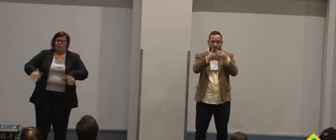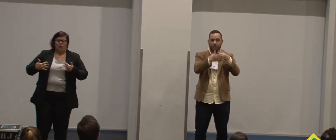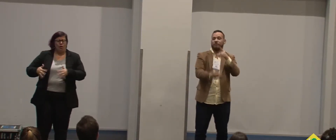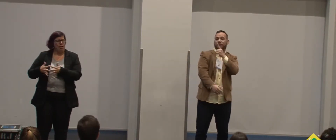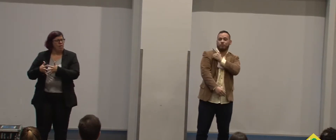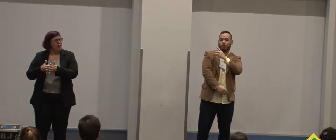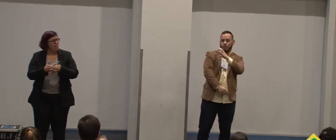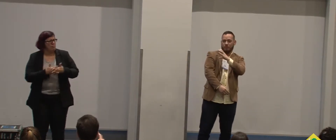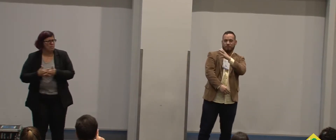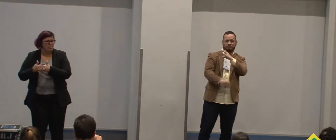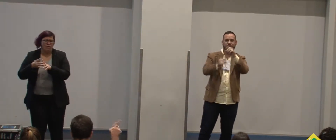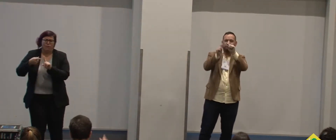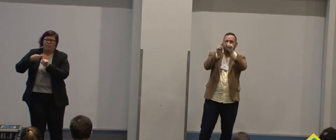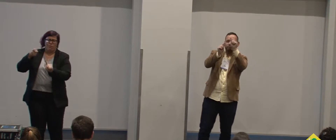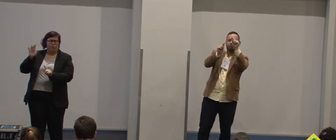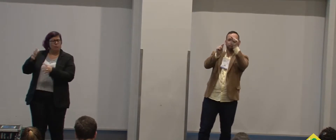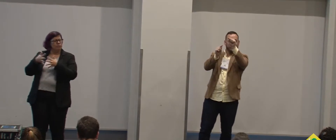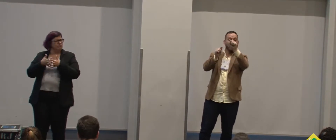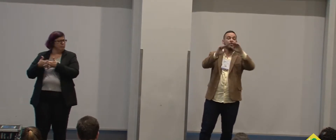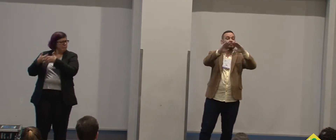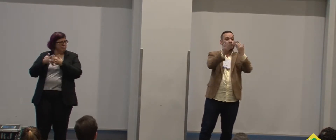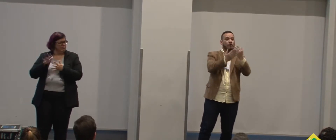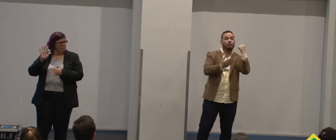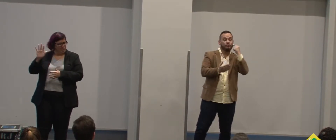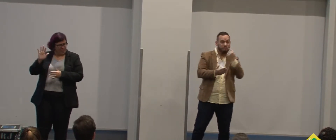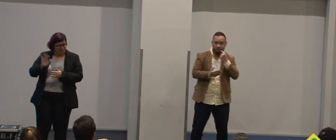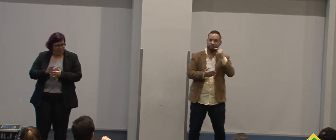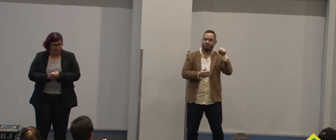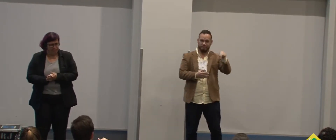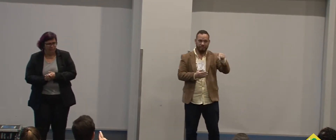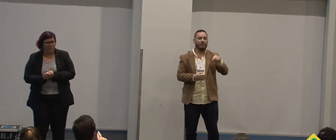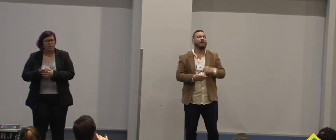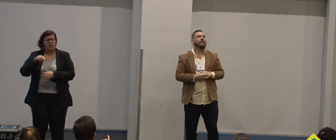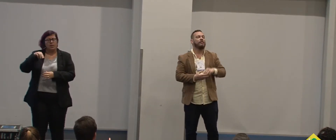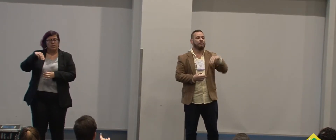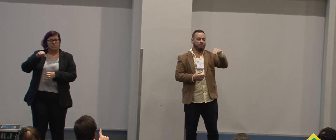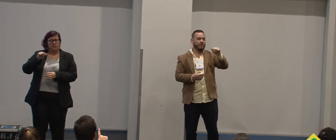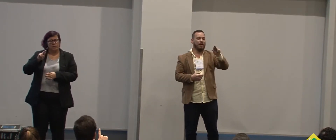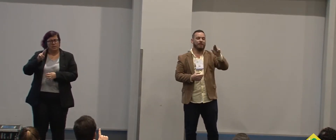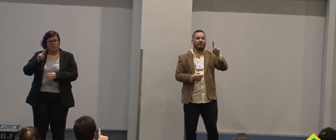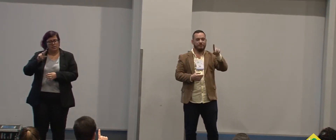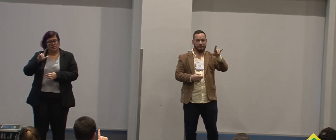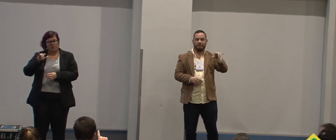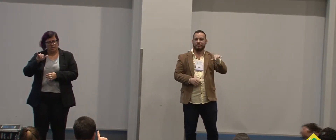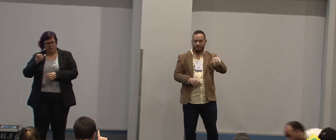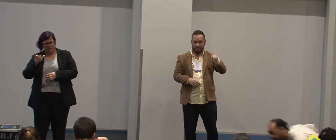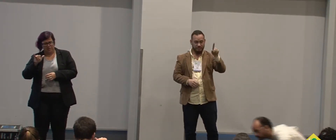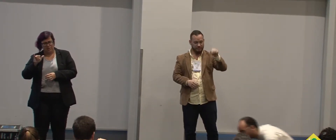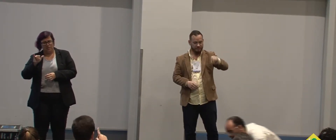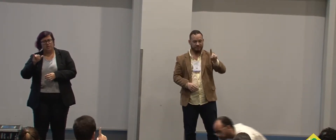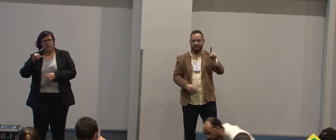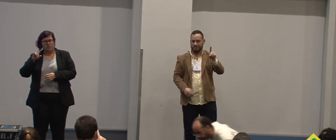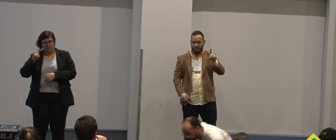relevante, numa cidade lá dos Estados Unidos, uma escola de surdos.